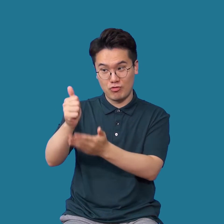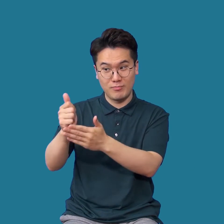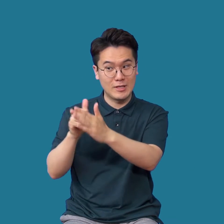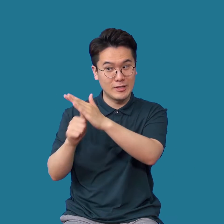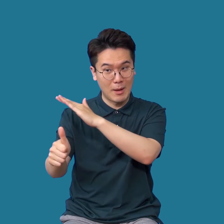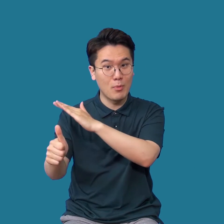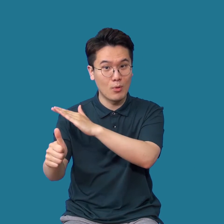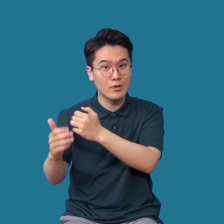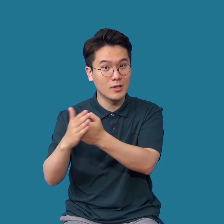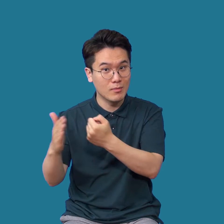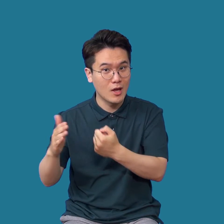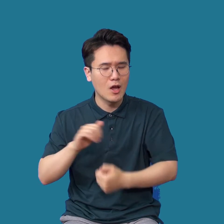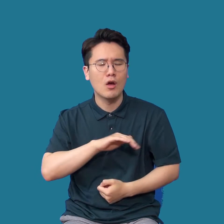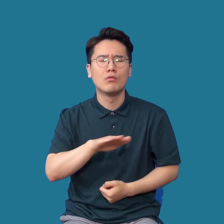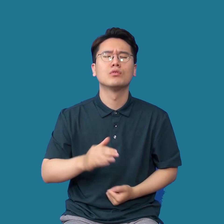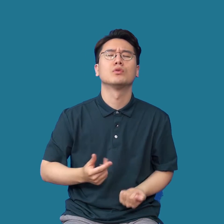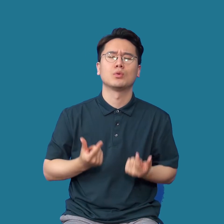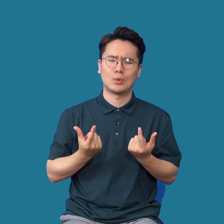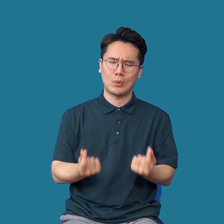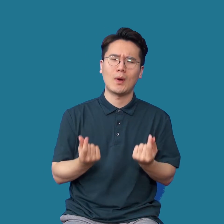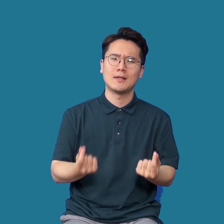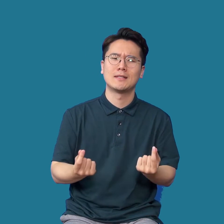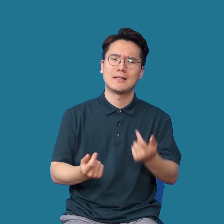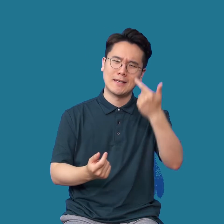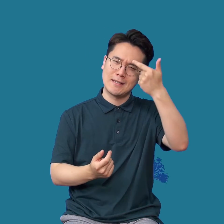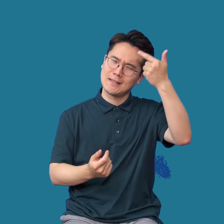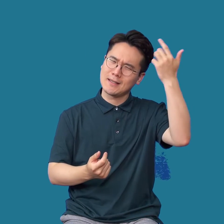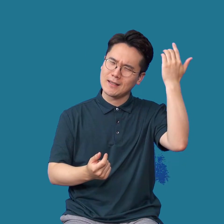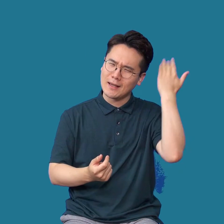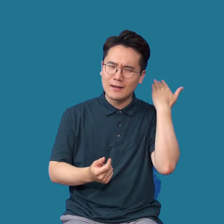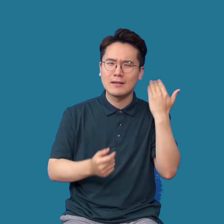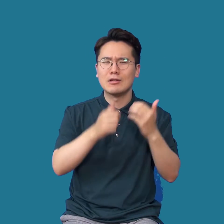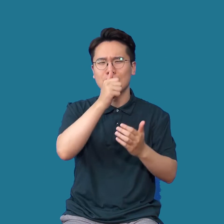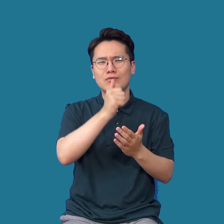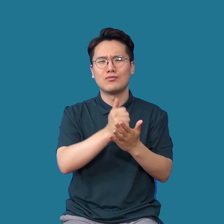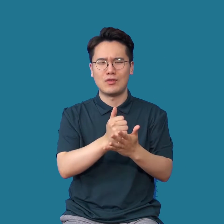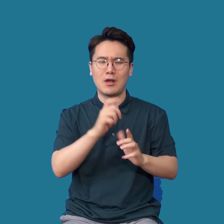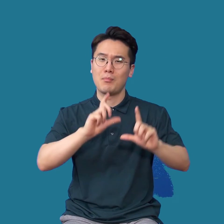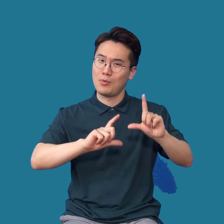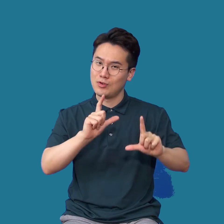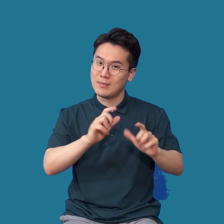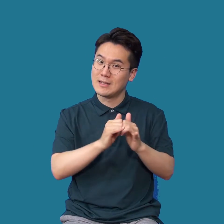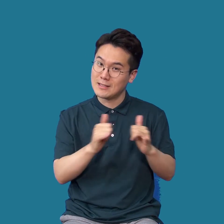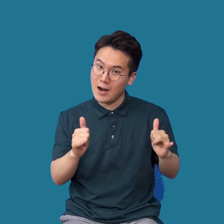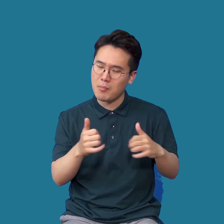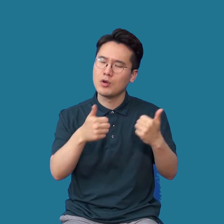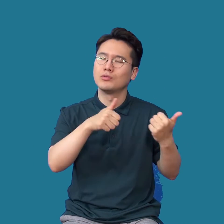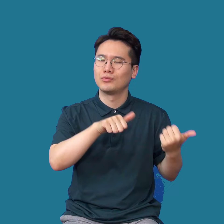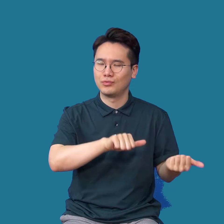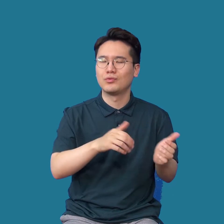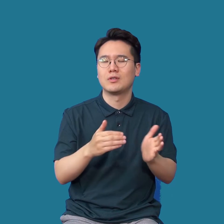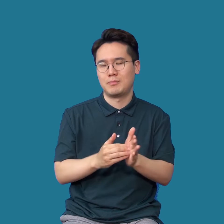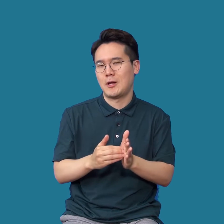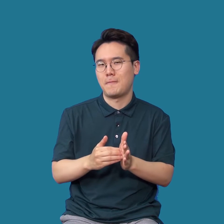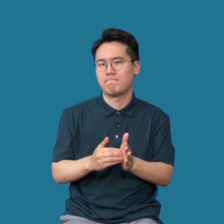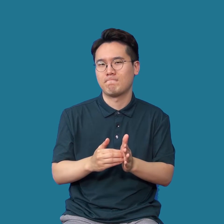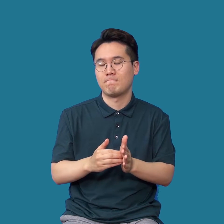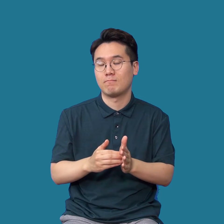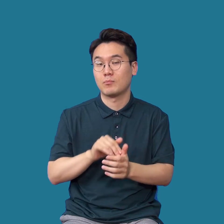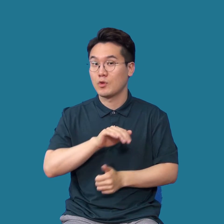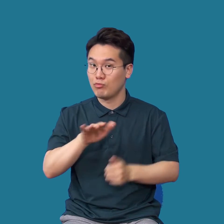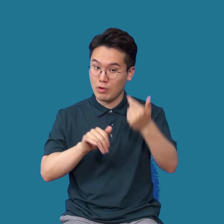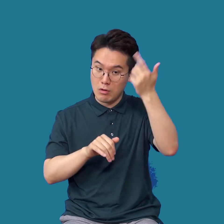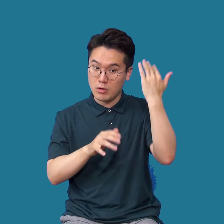우리도 예수님 안에서 우리 옛사람이 함께 죽었습니다. 우리 옛사람이 이미 죽었는데 더 이상 무슨